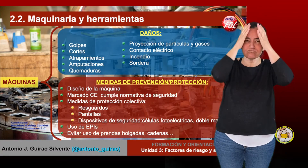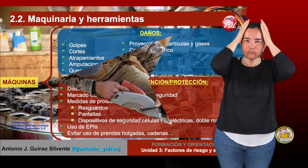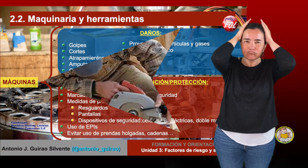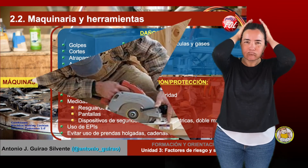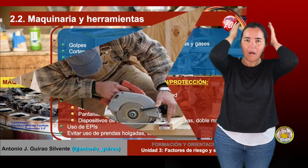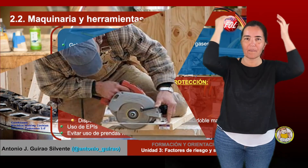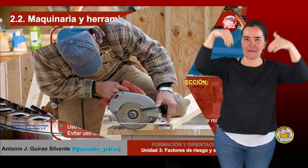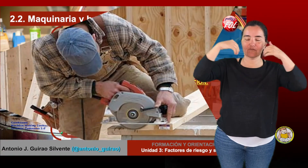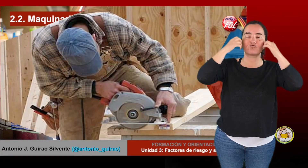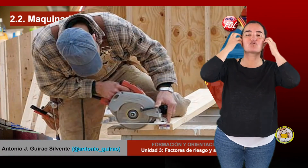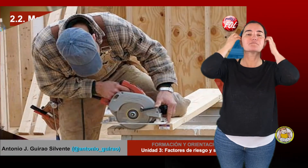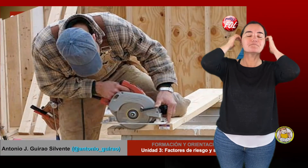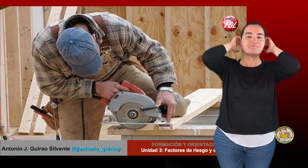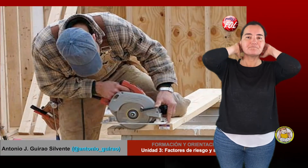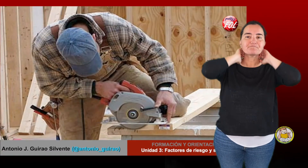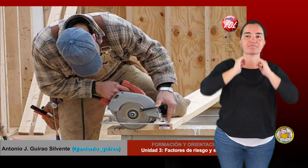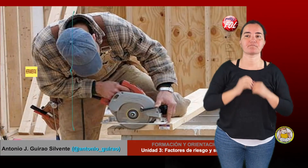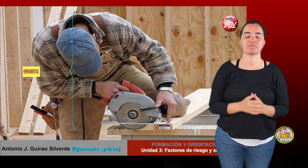gorro.